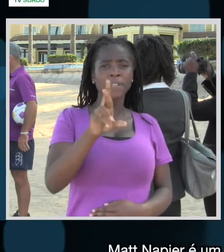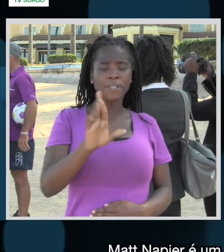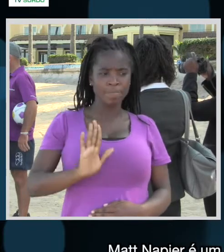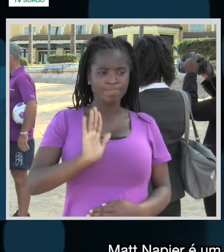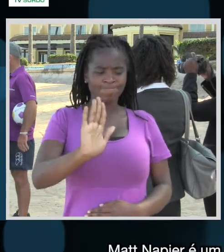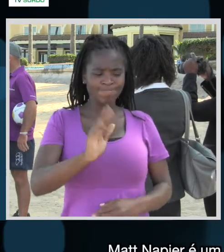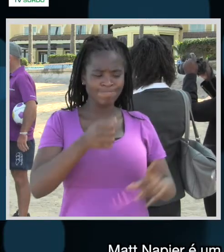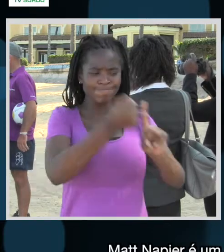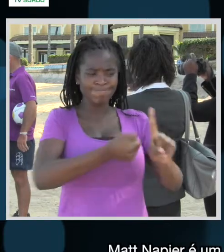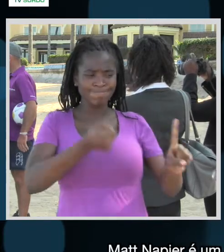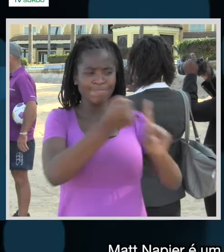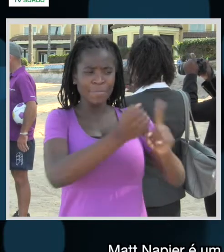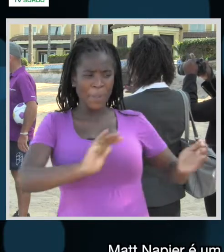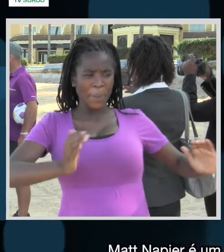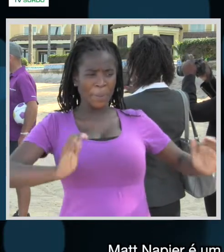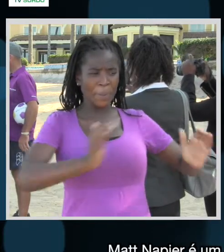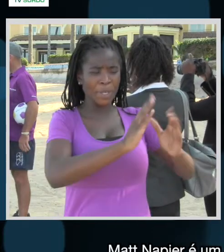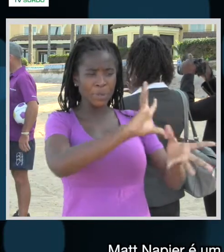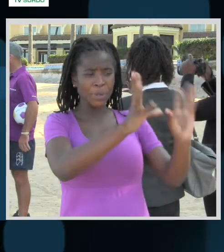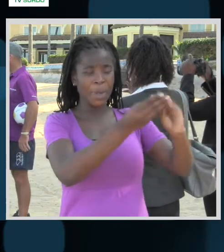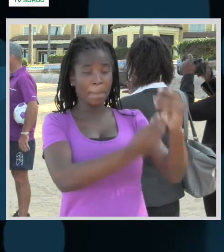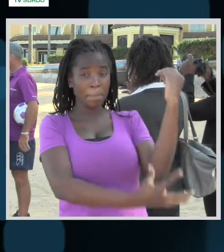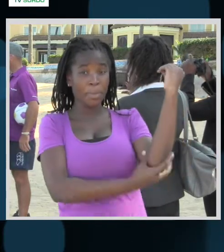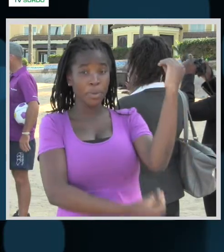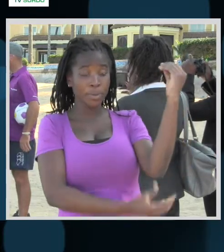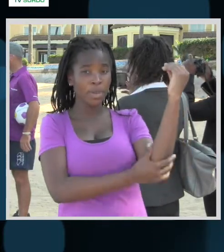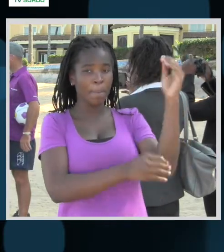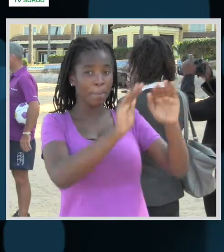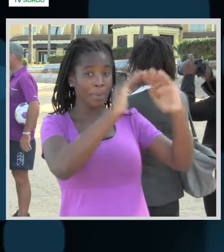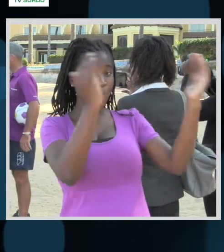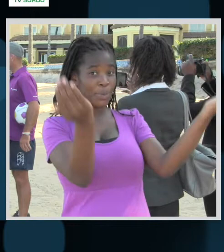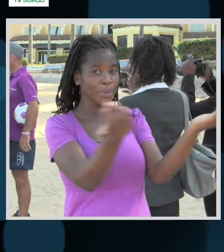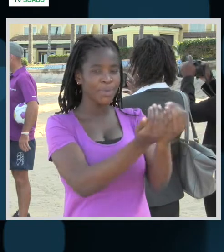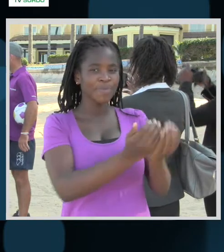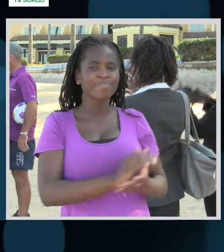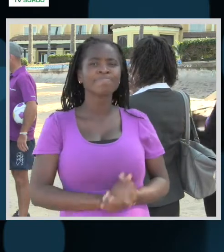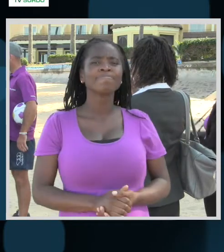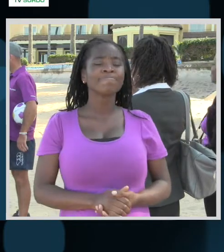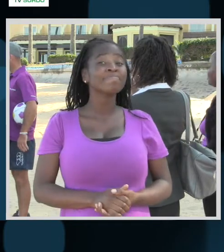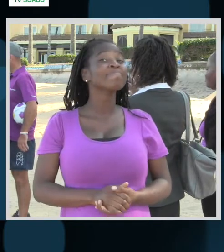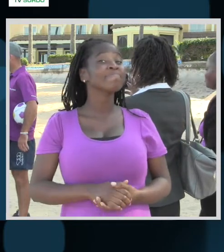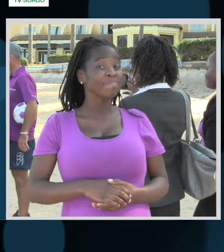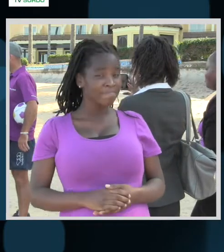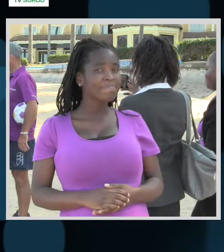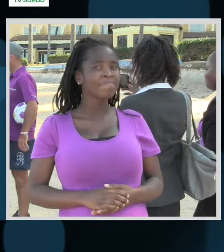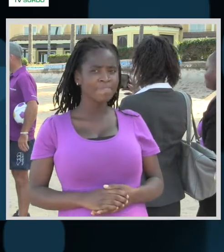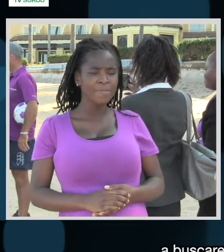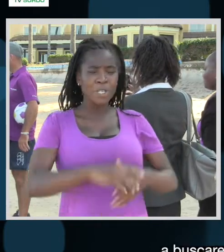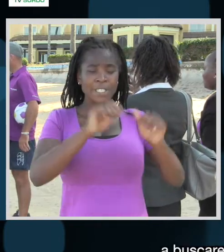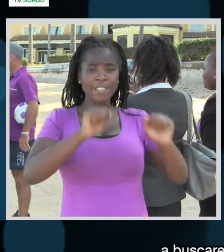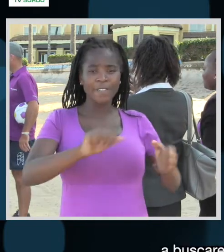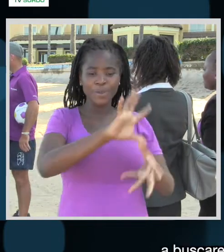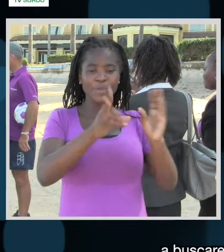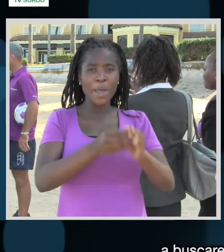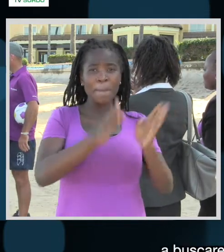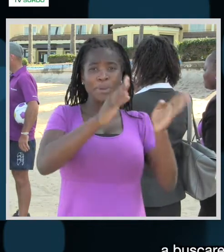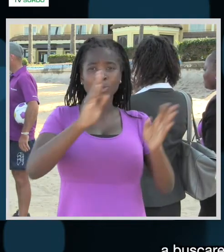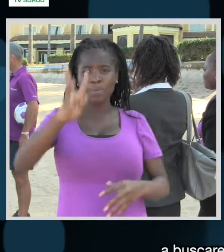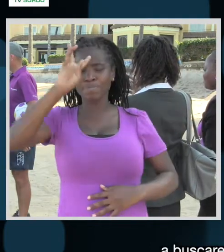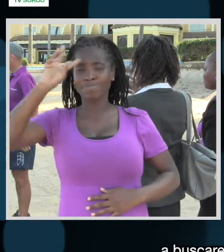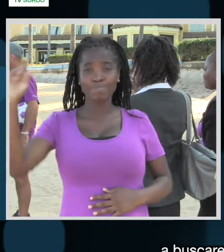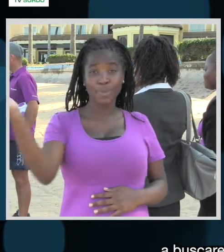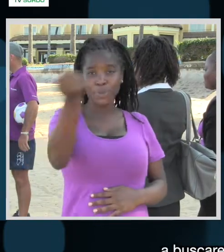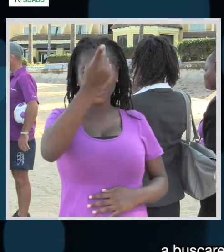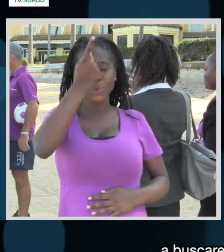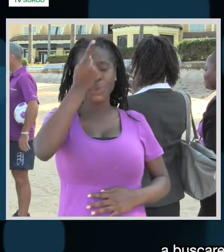ativista que luta para o fim da pobreza no mundo. Começou por usar o ciclismo para consciencializar australianos a buscarem um